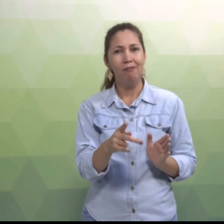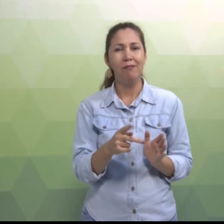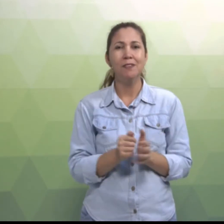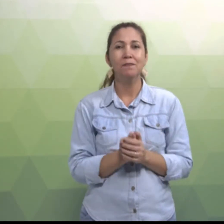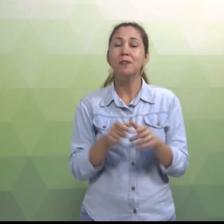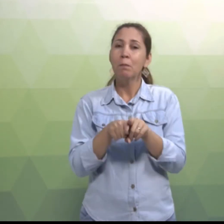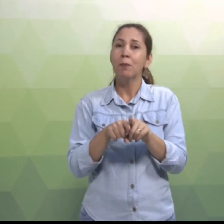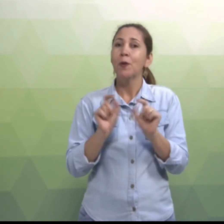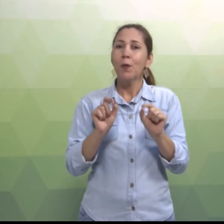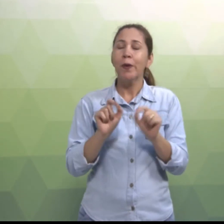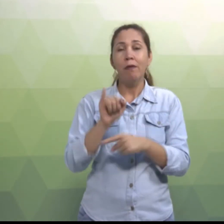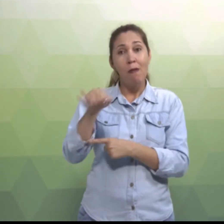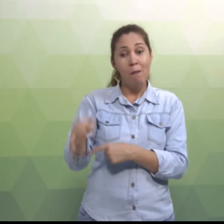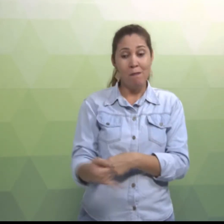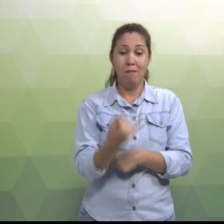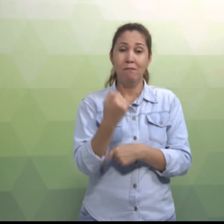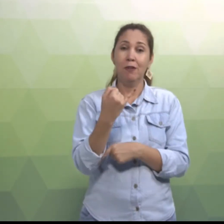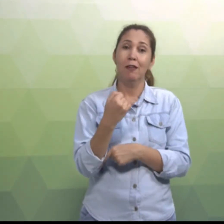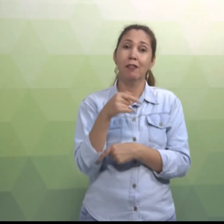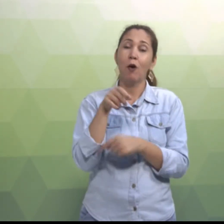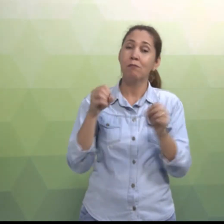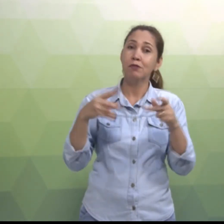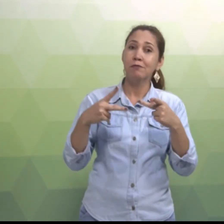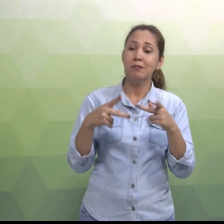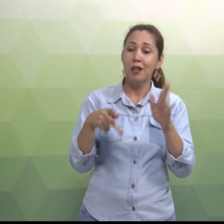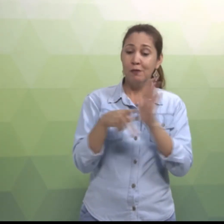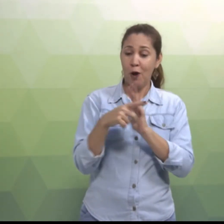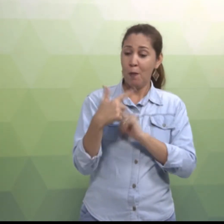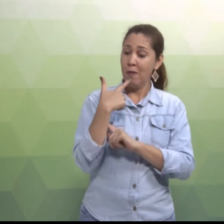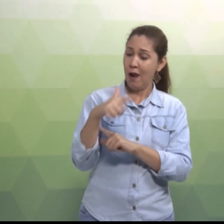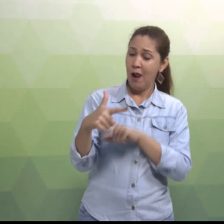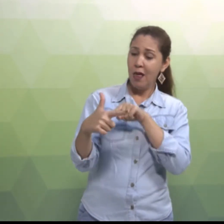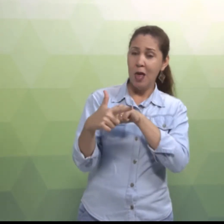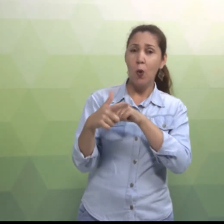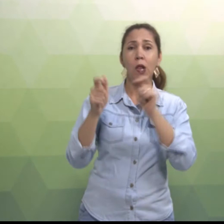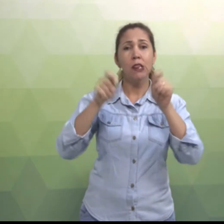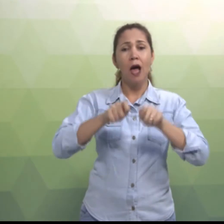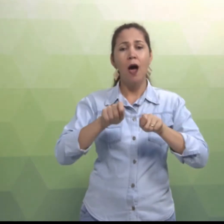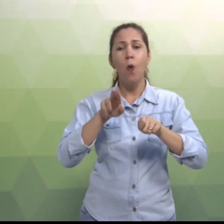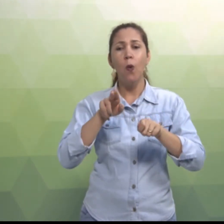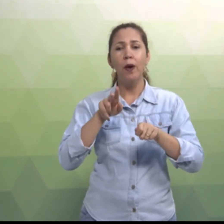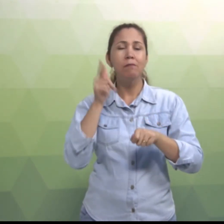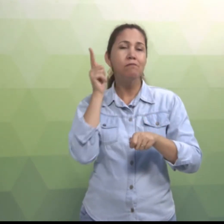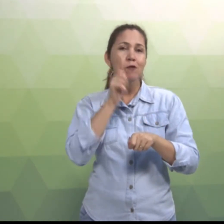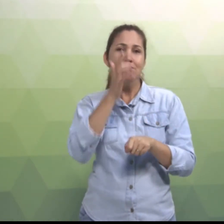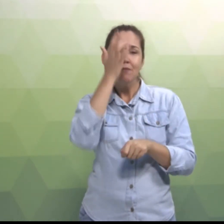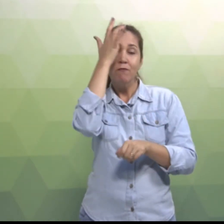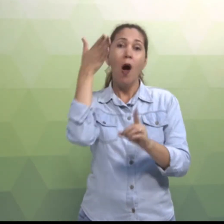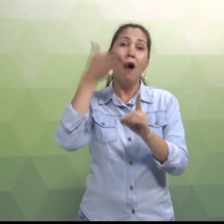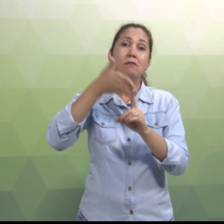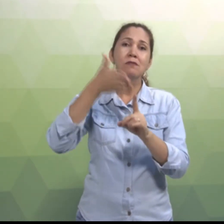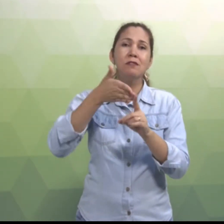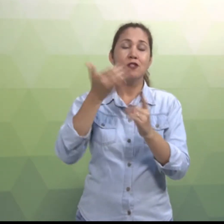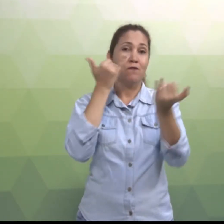língua. E aproveitam a oportunidade de acessibilidade por meio dessa língua.